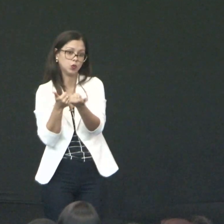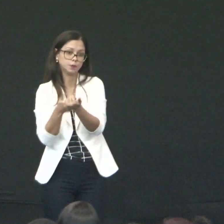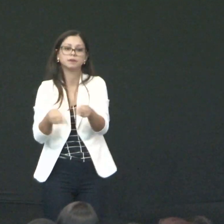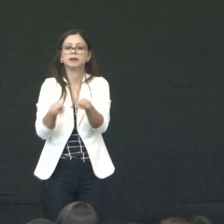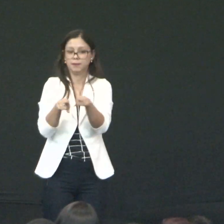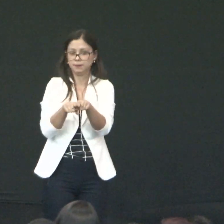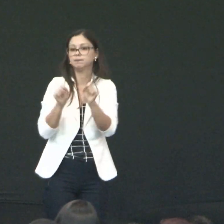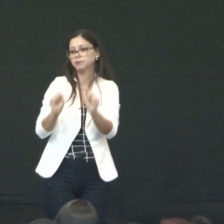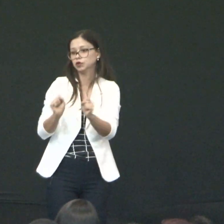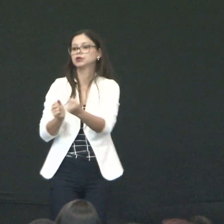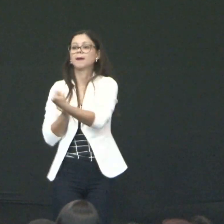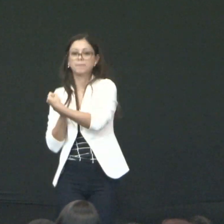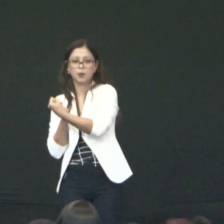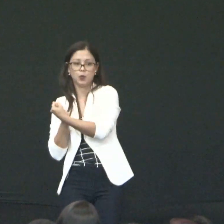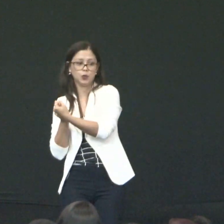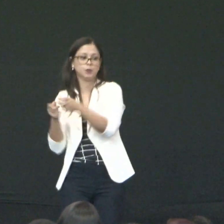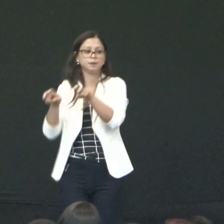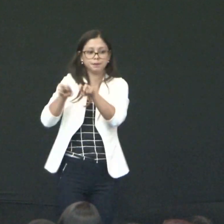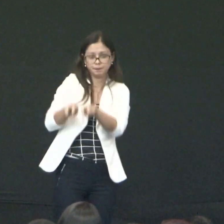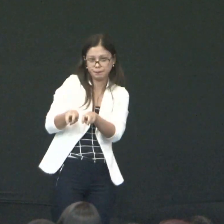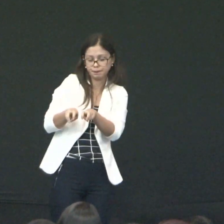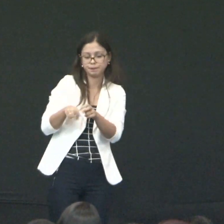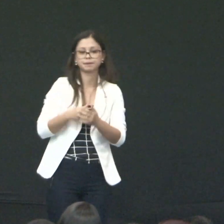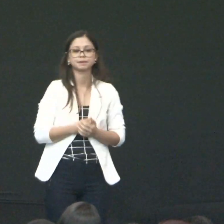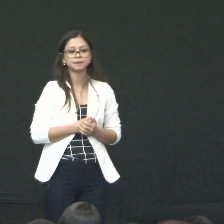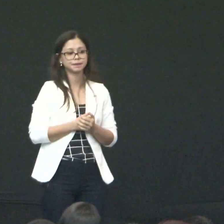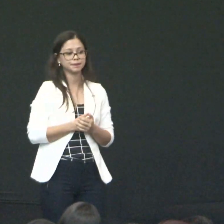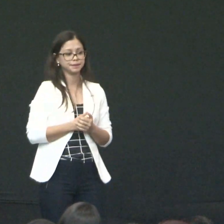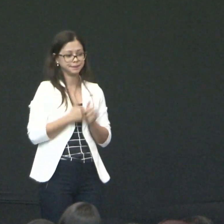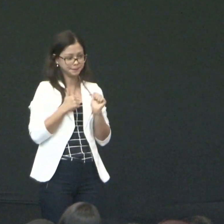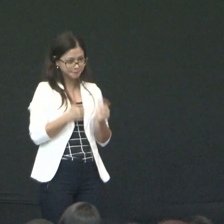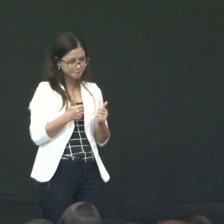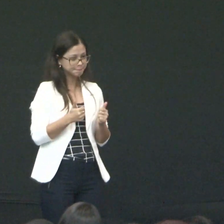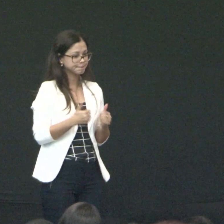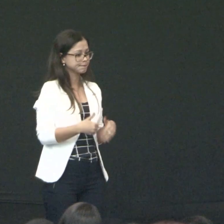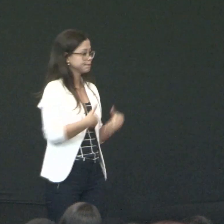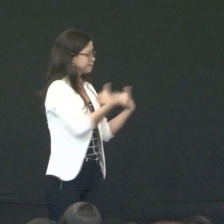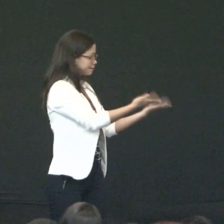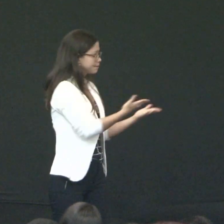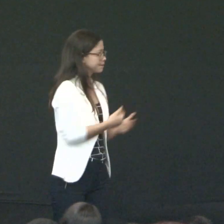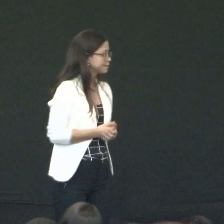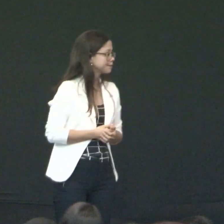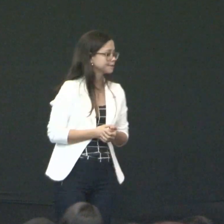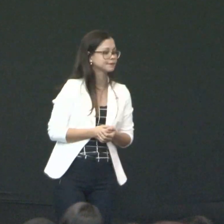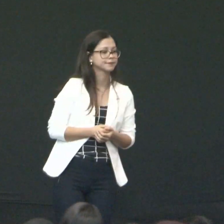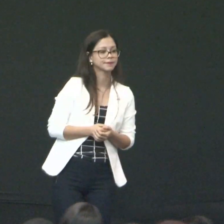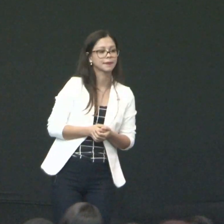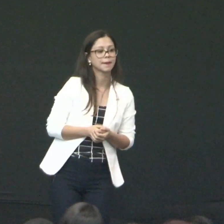E uma terceira função é como intérprete de apoio. Tudo bem? Então, por favor, o